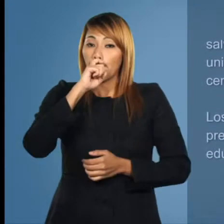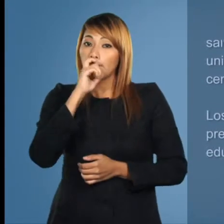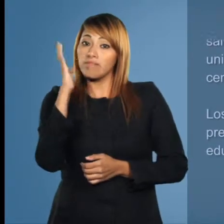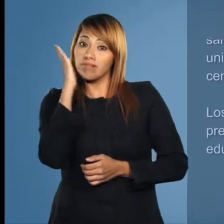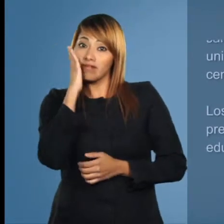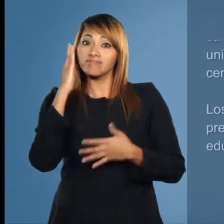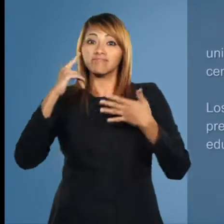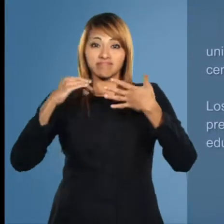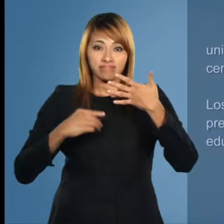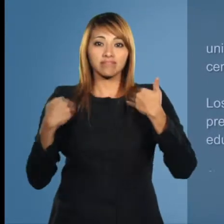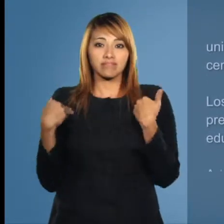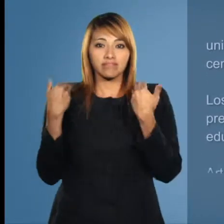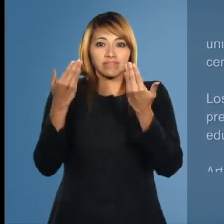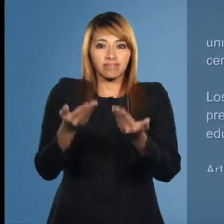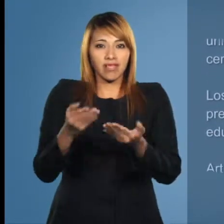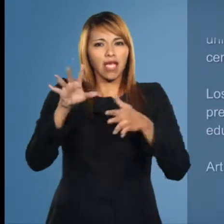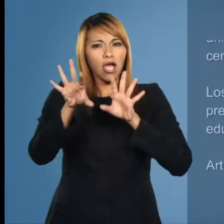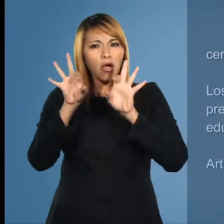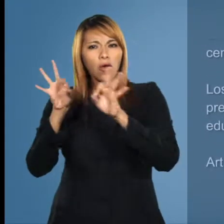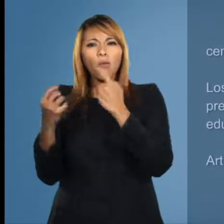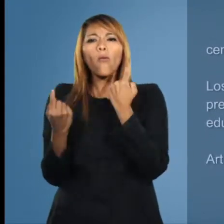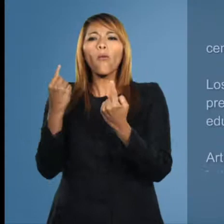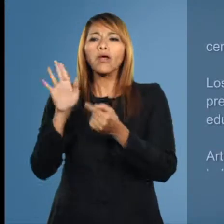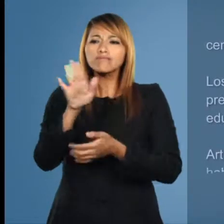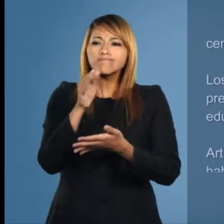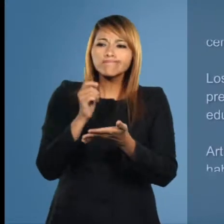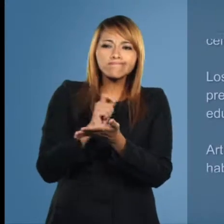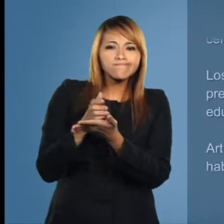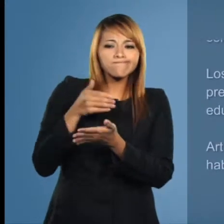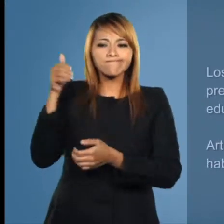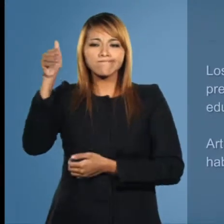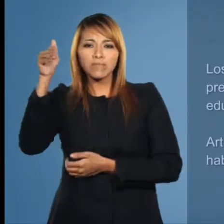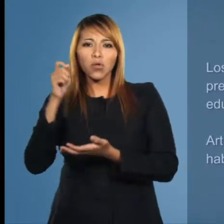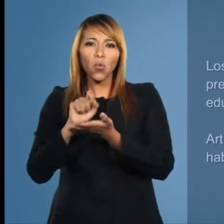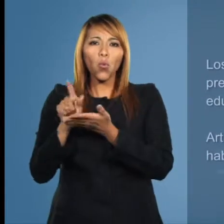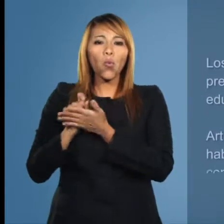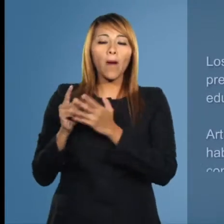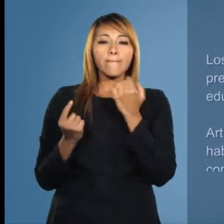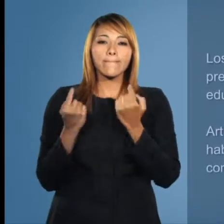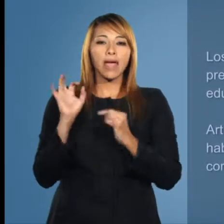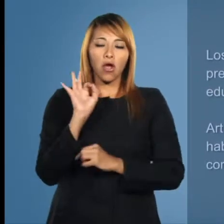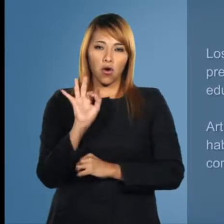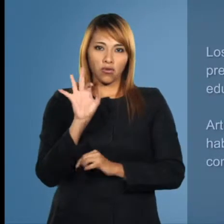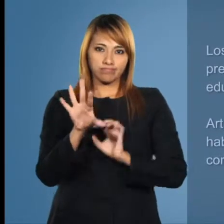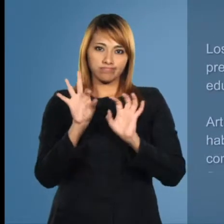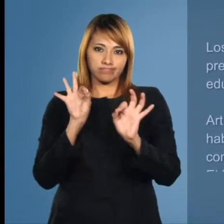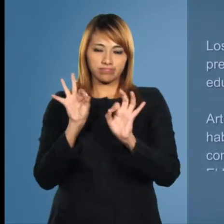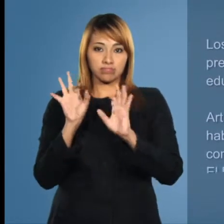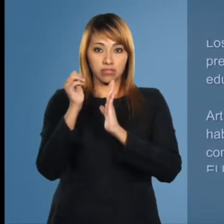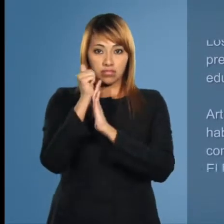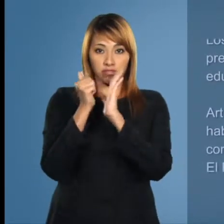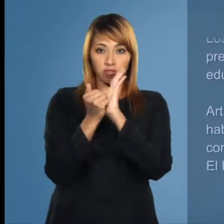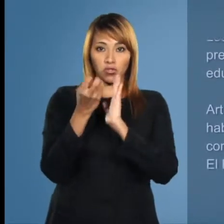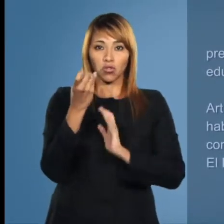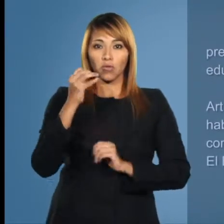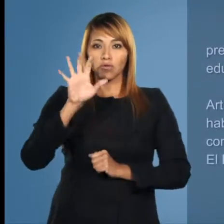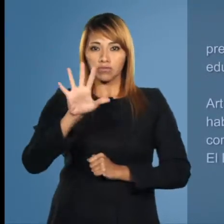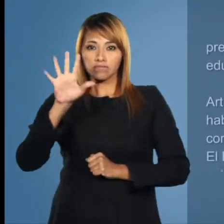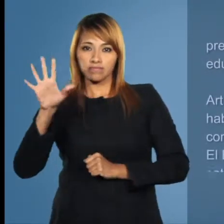derecho preferente a escoger la educación de sus hijos. Artículo 65. La salud de los